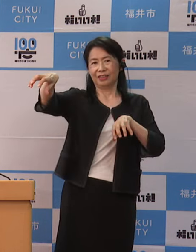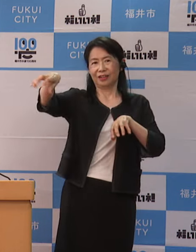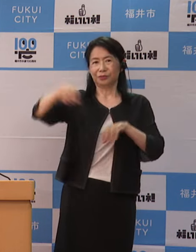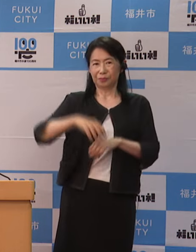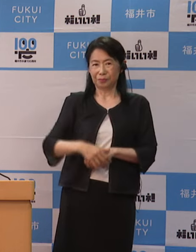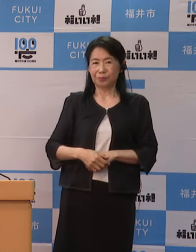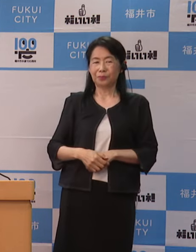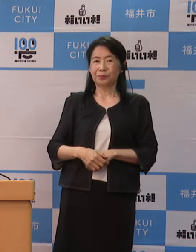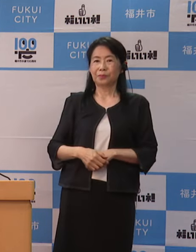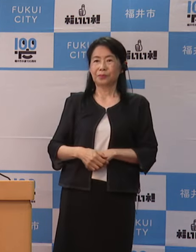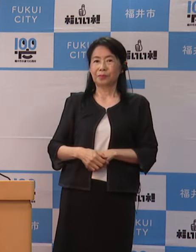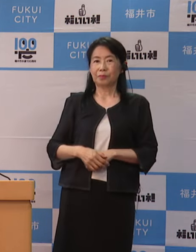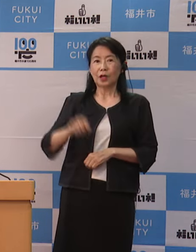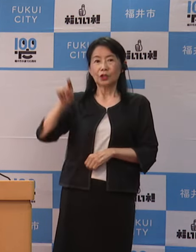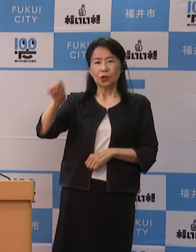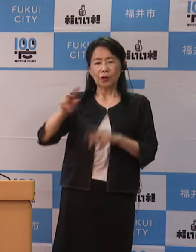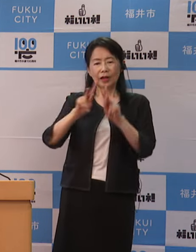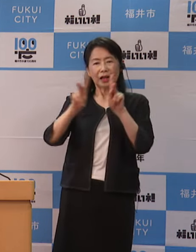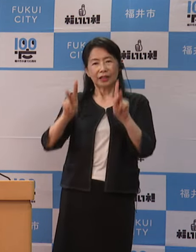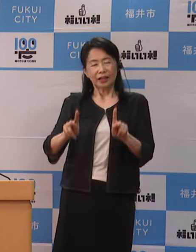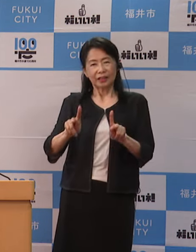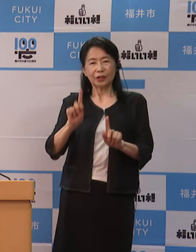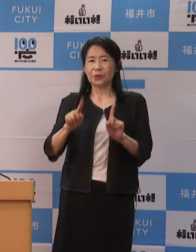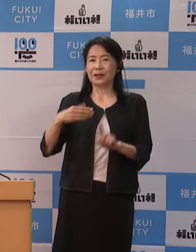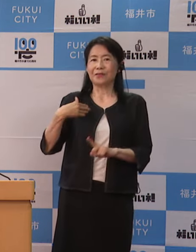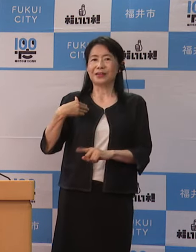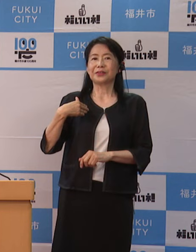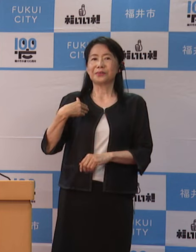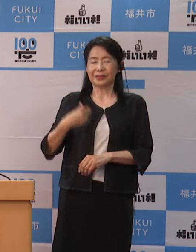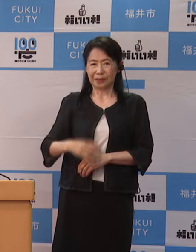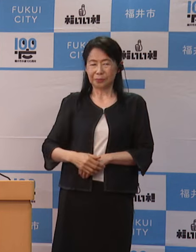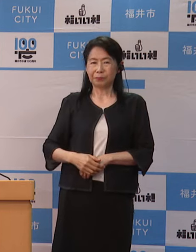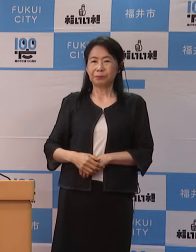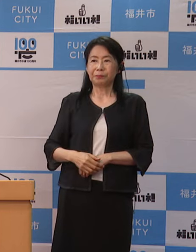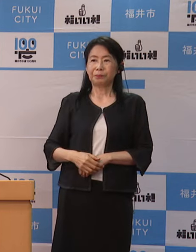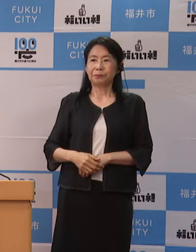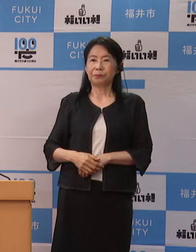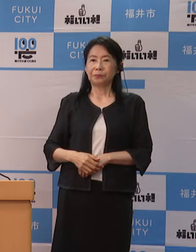ましてですね、それは課題と言えるかどうか分かりませんけども、